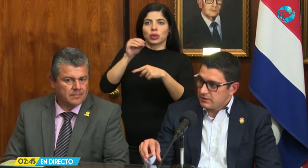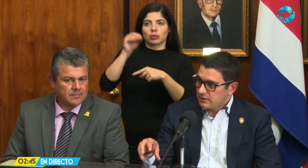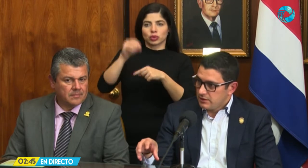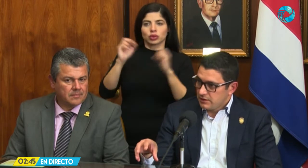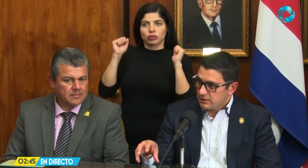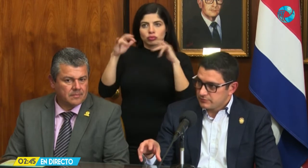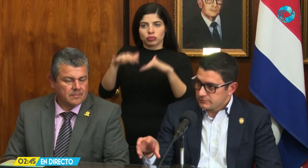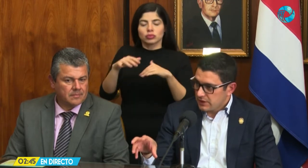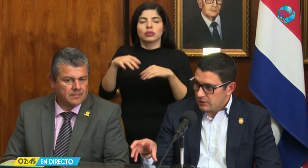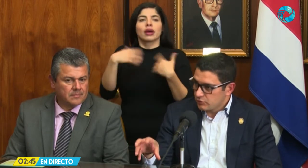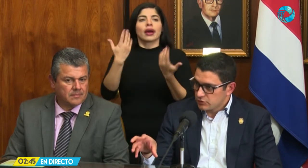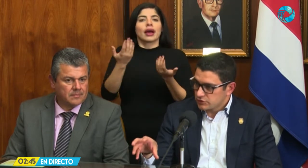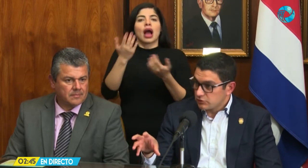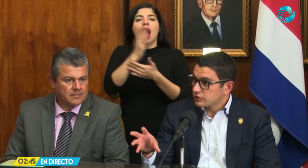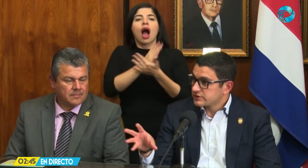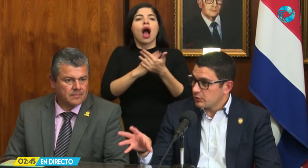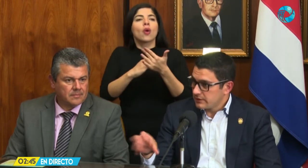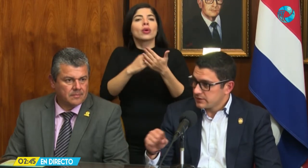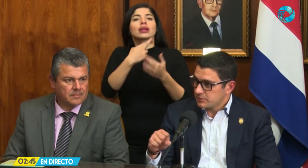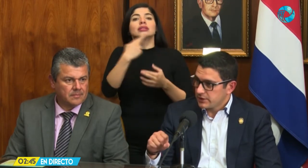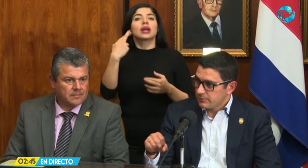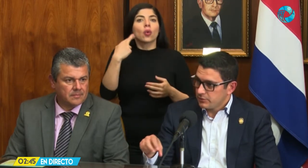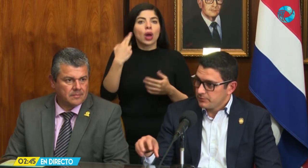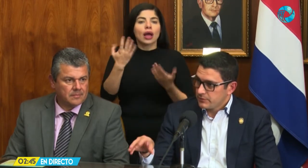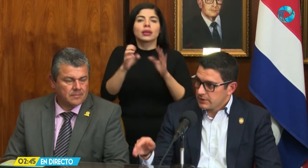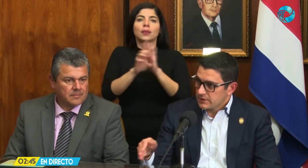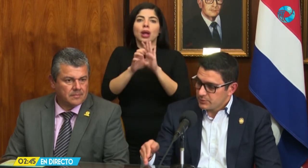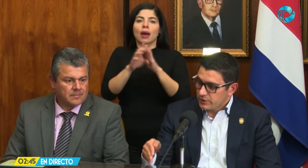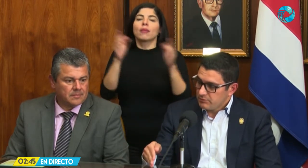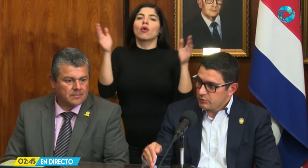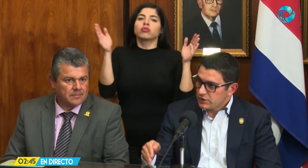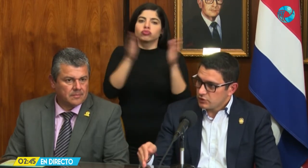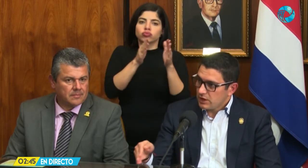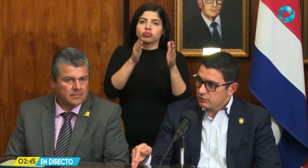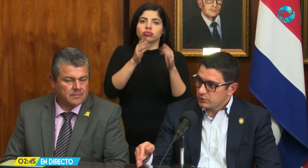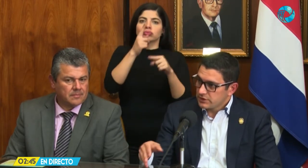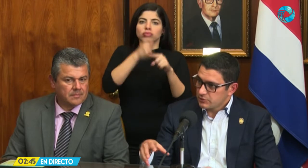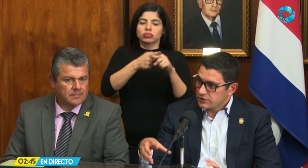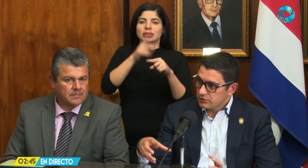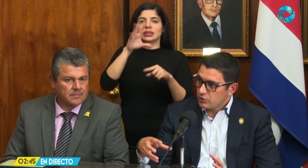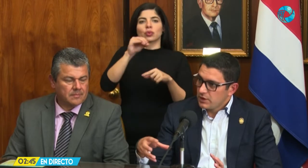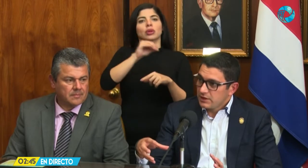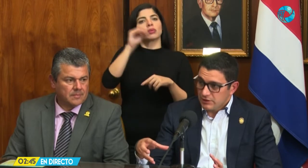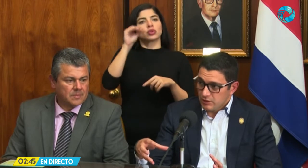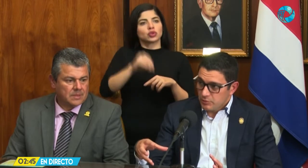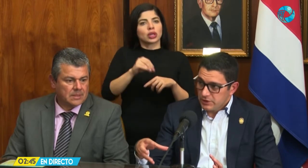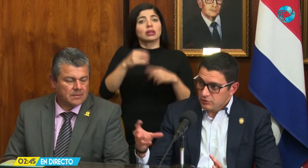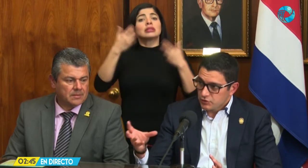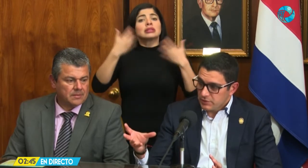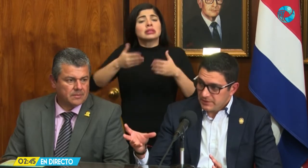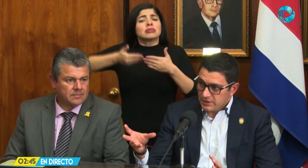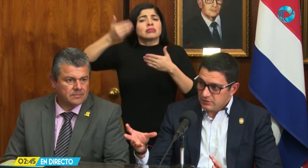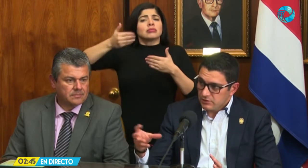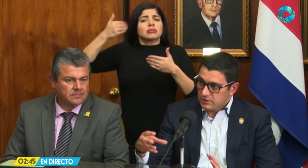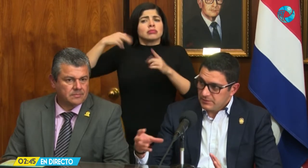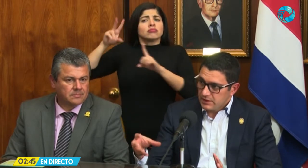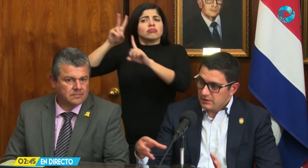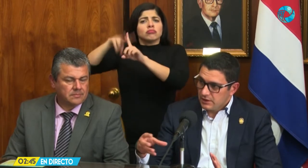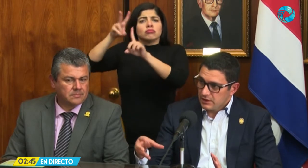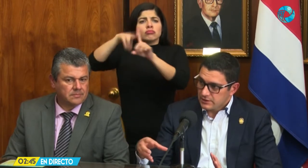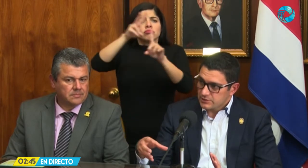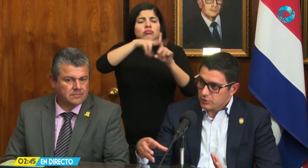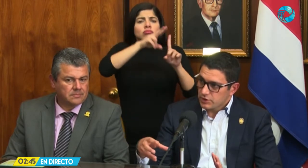sean algunos, incluso restaurantes, por ejemplo, que se pueda disminuir eso a un 50%, que ya lo hemos venido incluso implementando